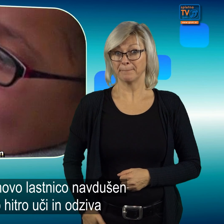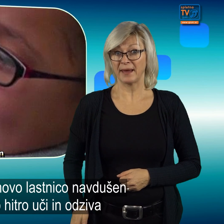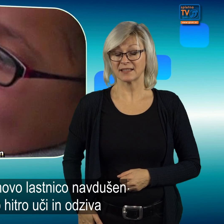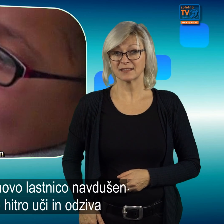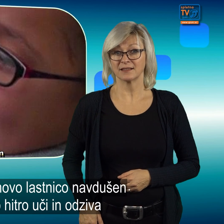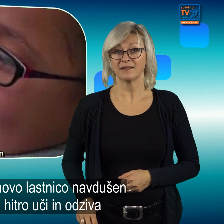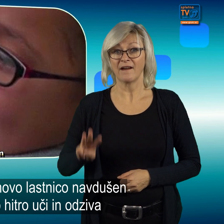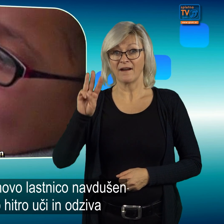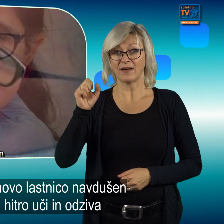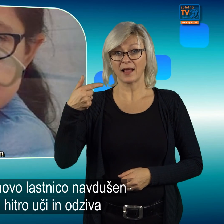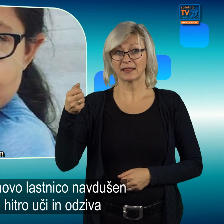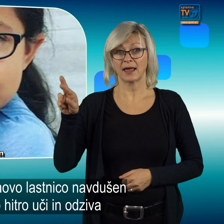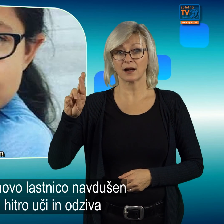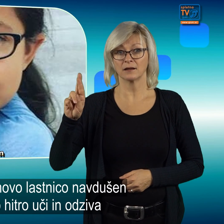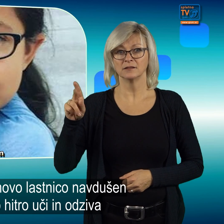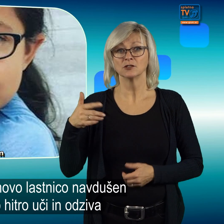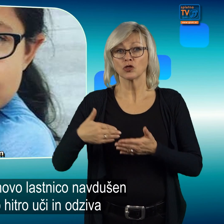Walter je nad novo lastnico navdušen ter se